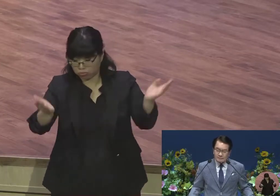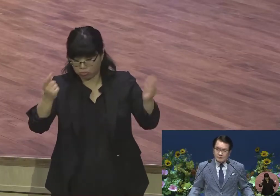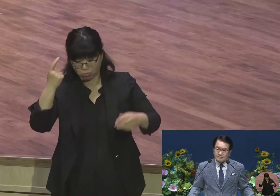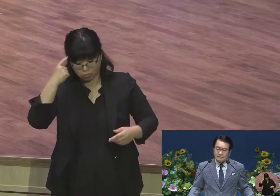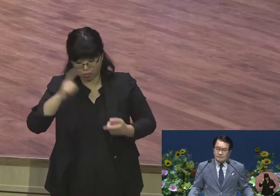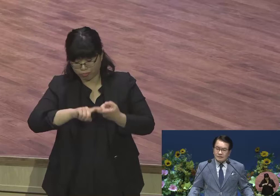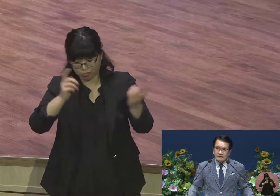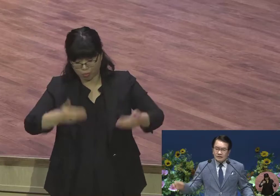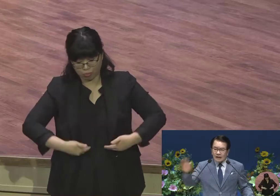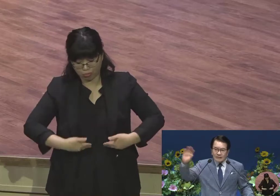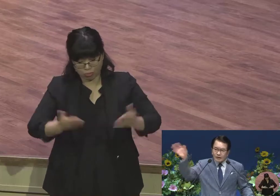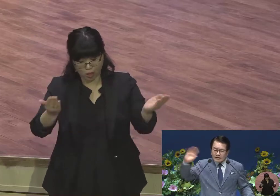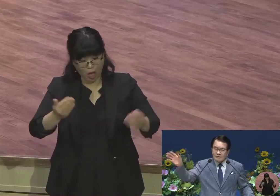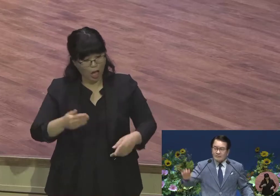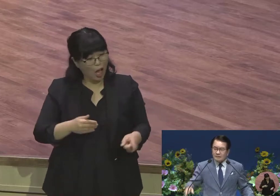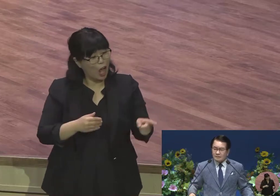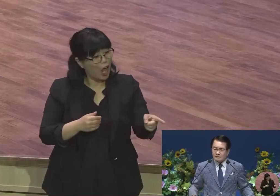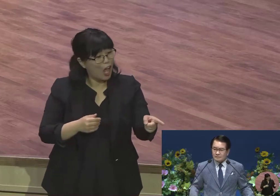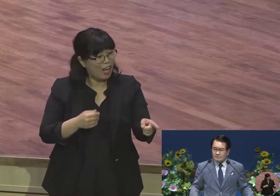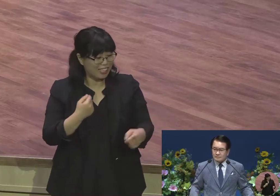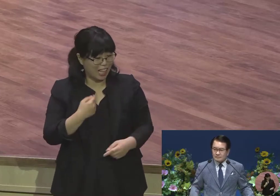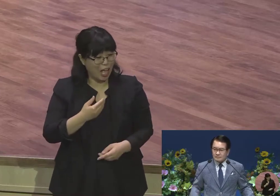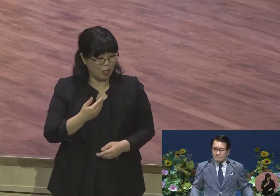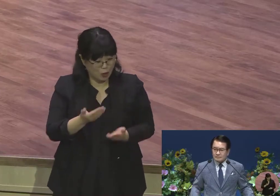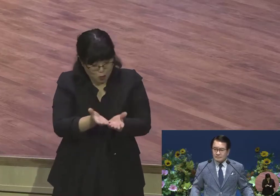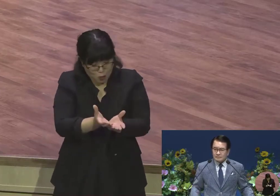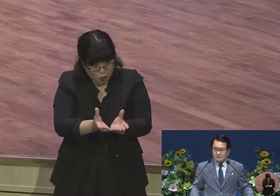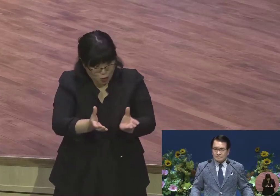영적이 아무 관심이 없어요